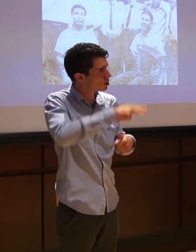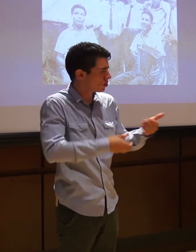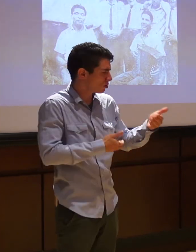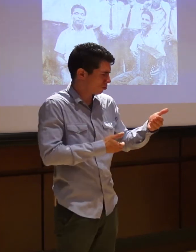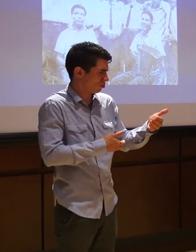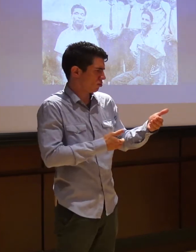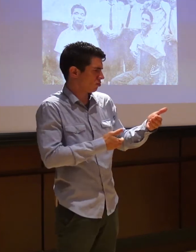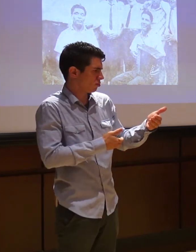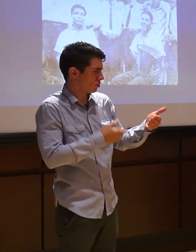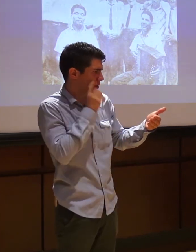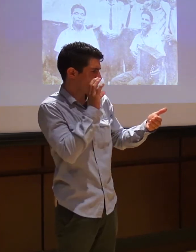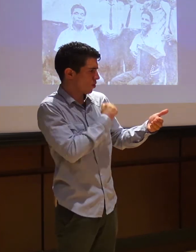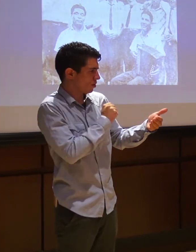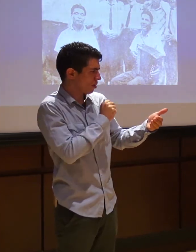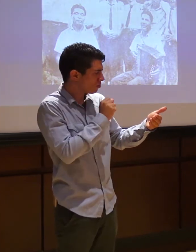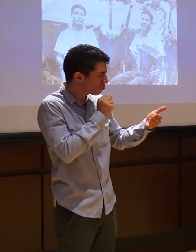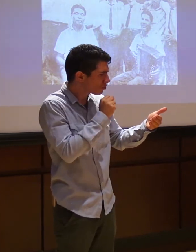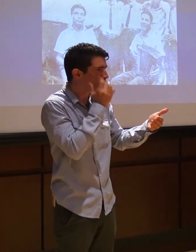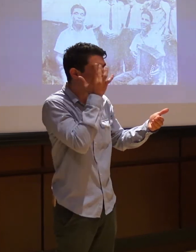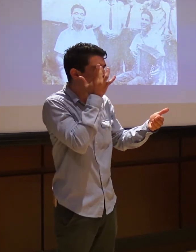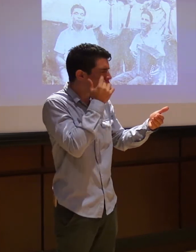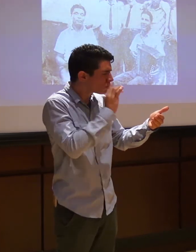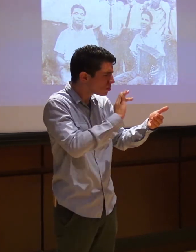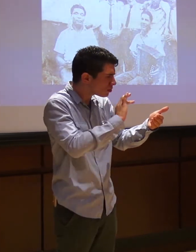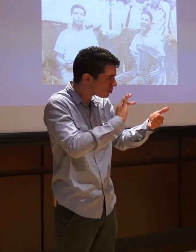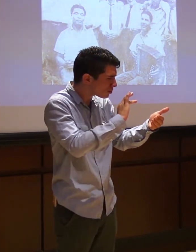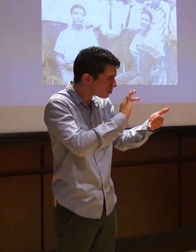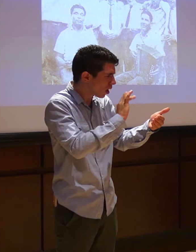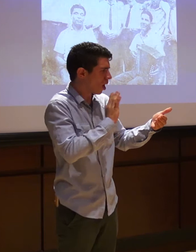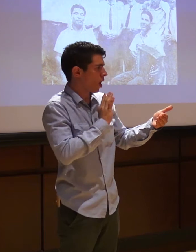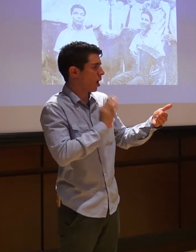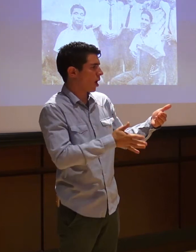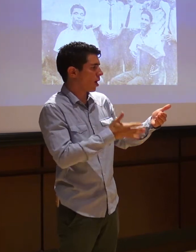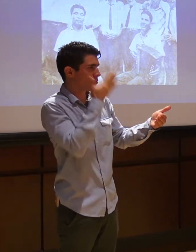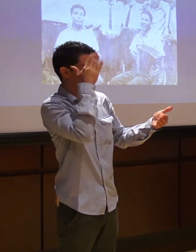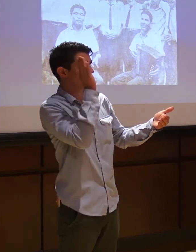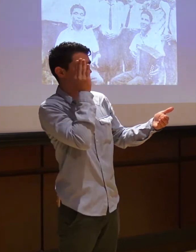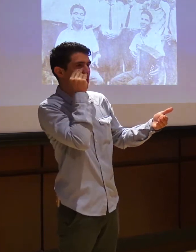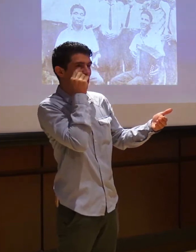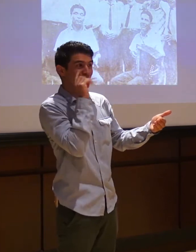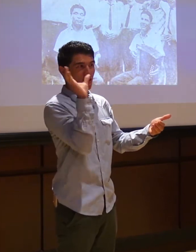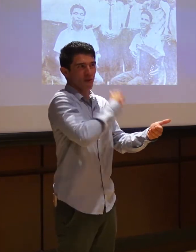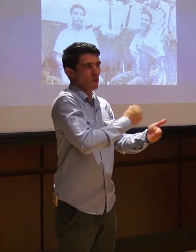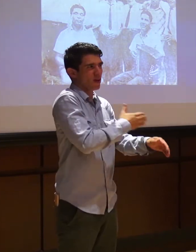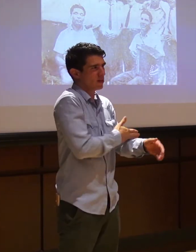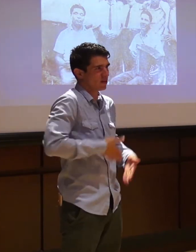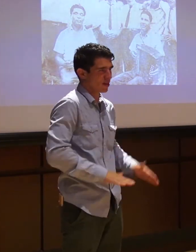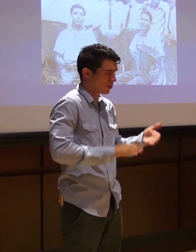Ivo, pensaba que era una persona pues normal o era como un niño normal, pero un día se dio